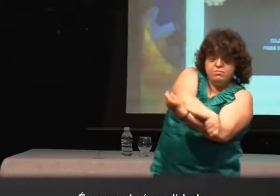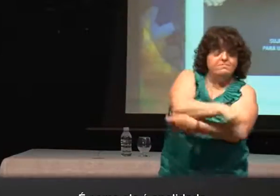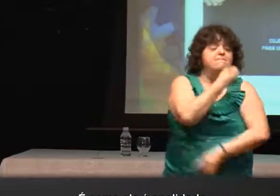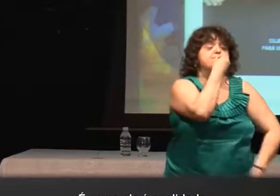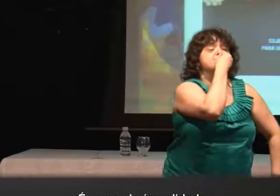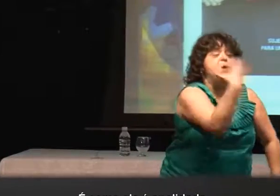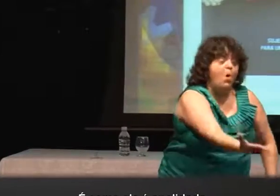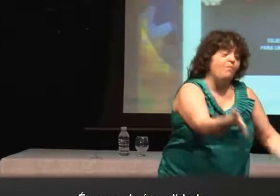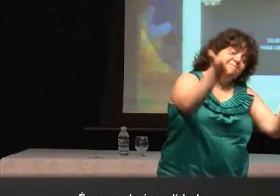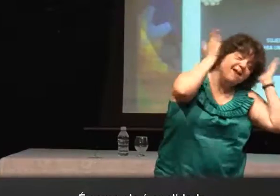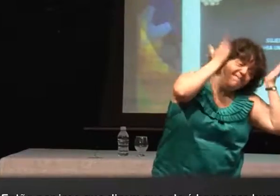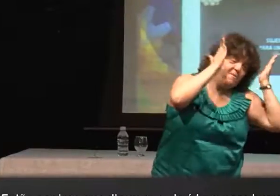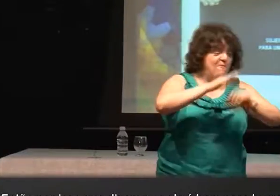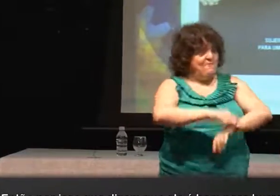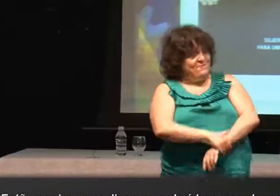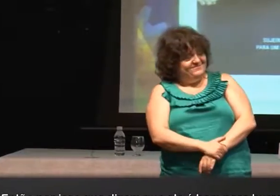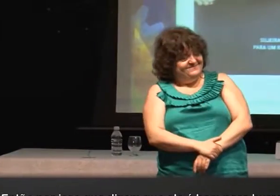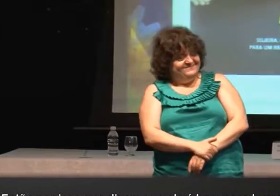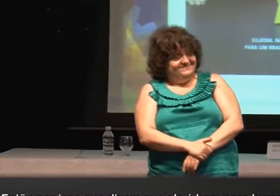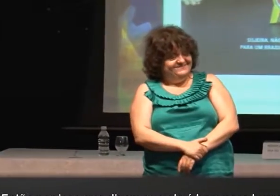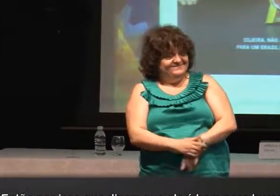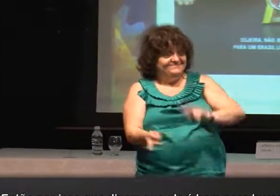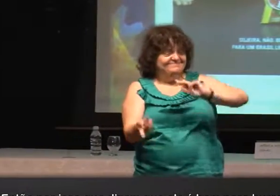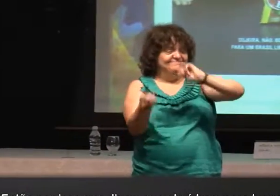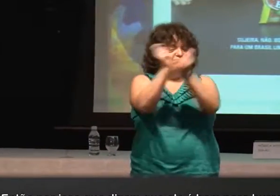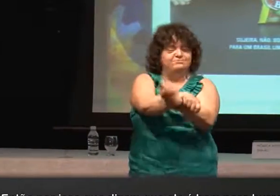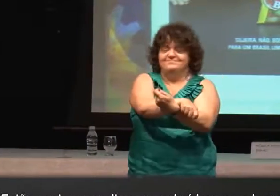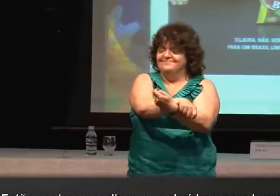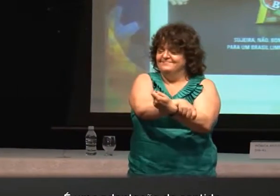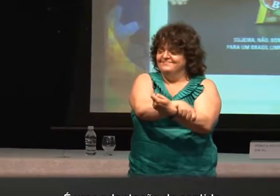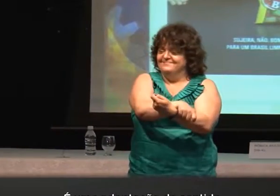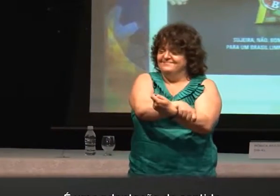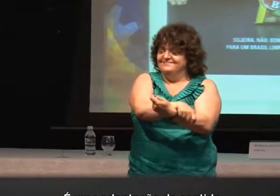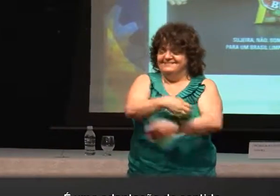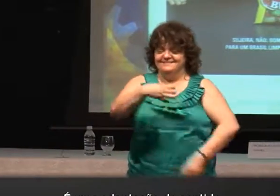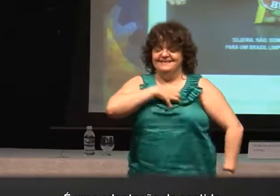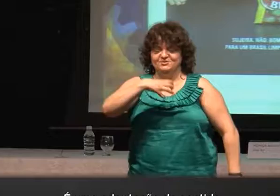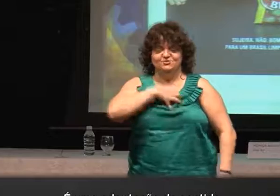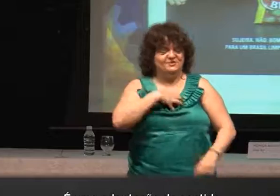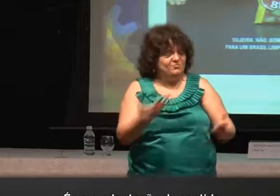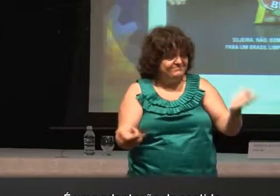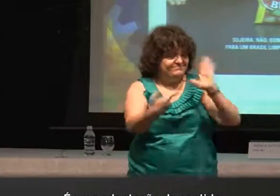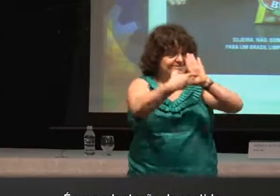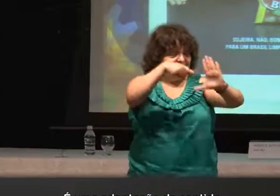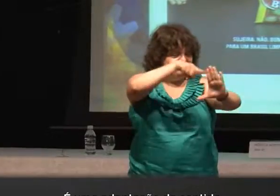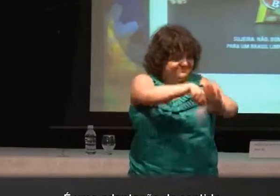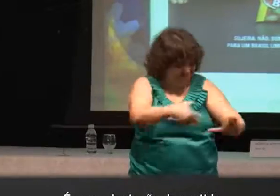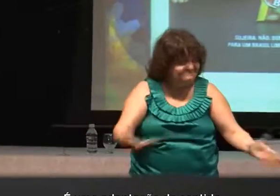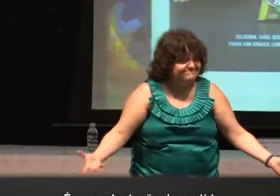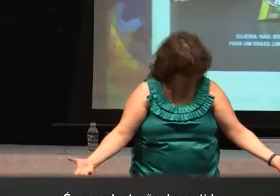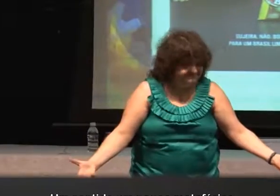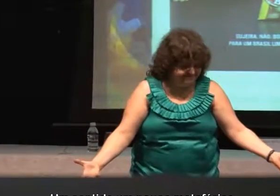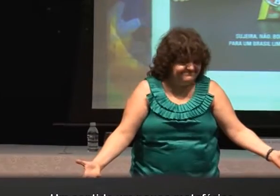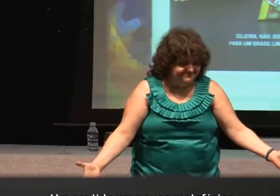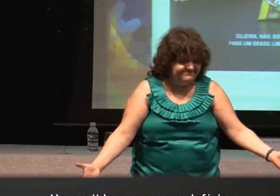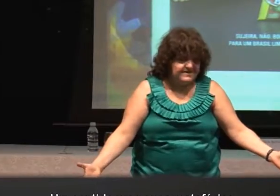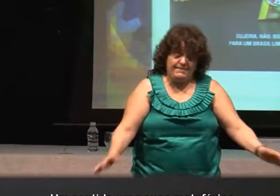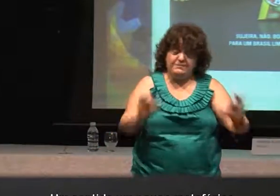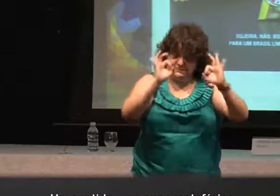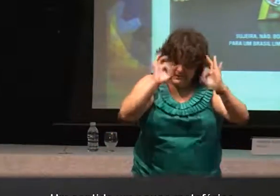Como ele é apelidado. Então, por isso que ele diz, é bom para burro, né? É uma adaptação de sentido, né? Um sentido